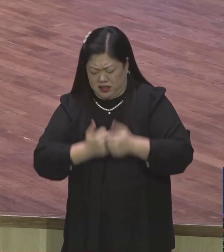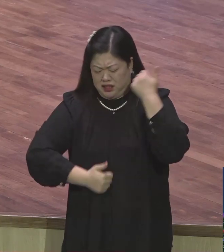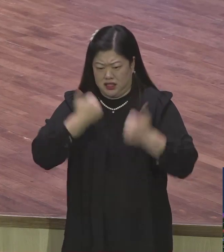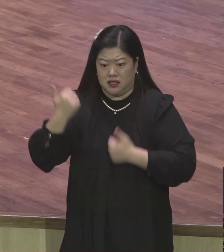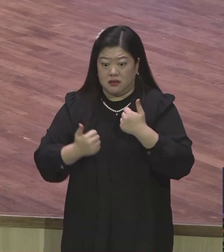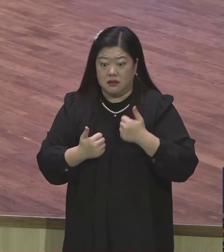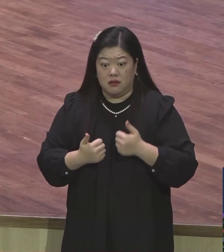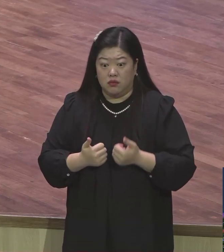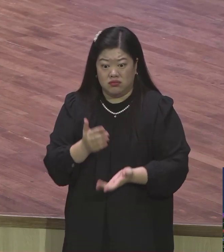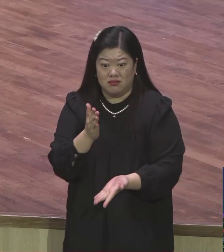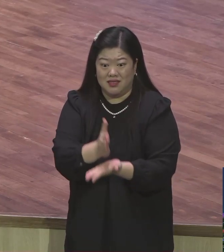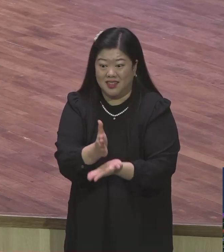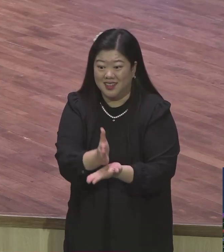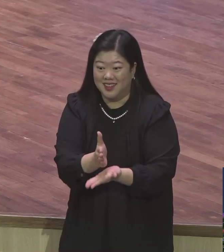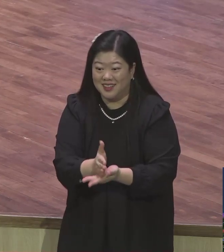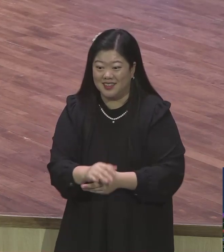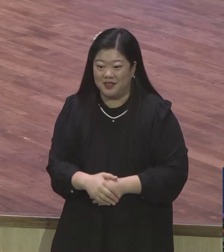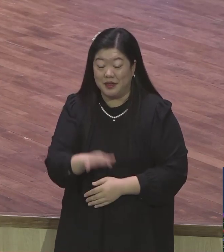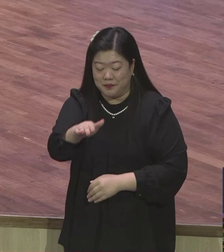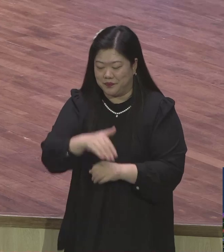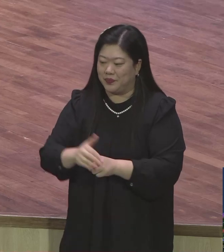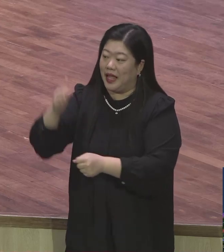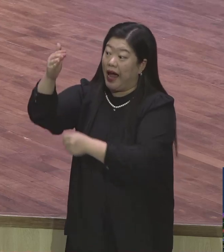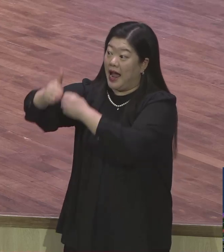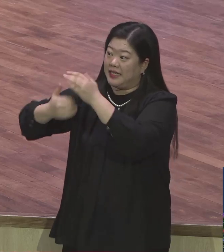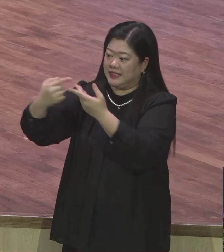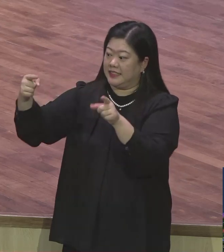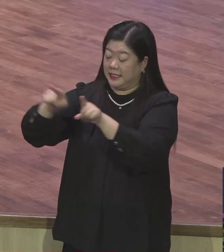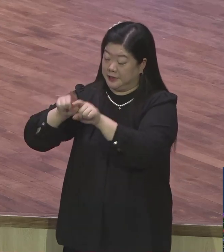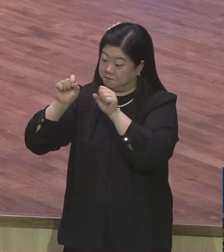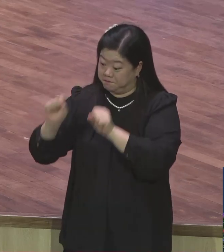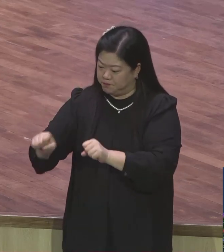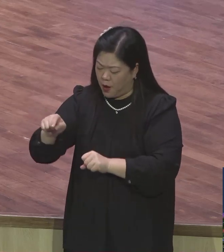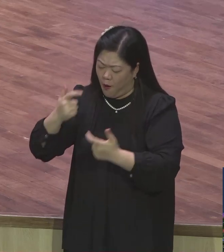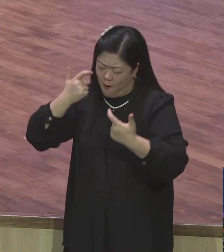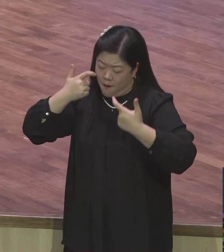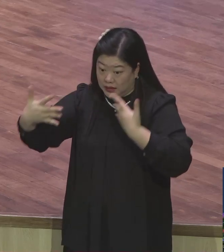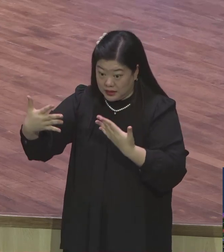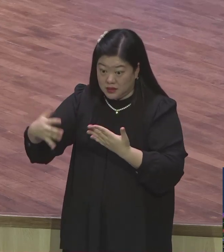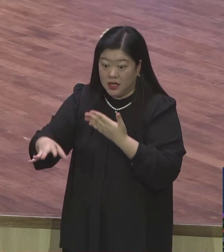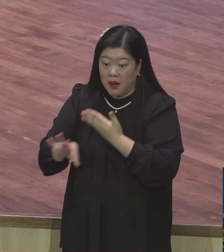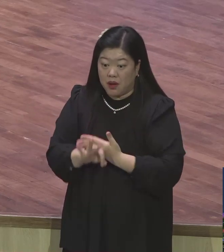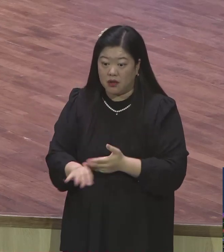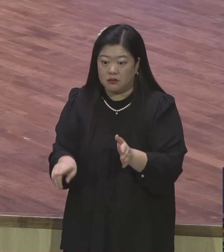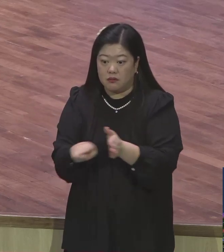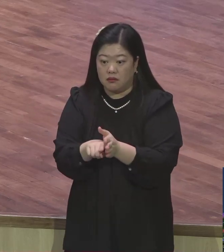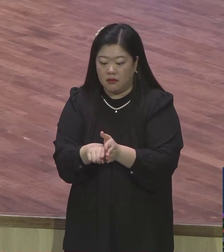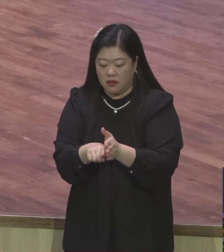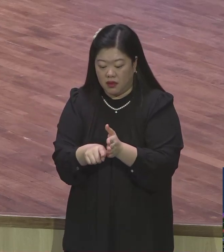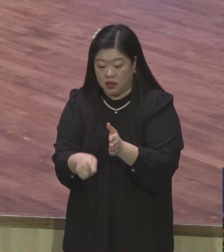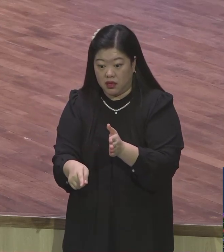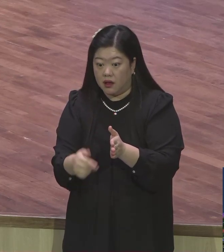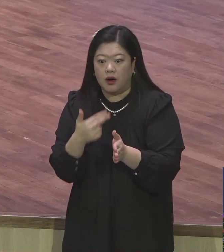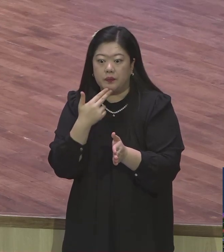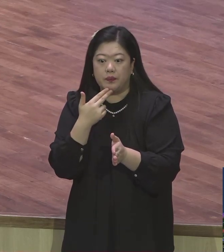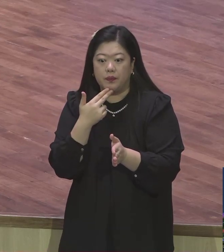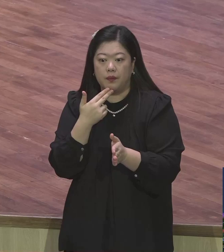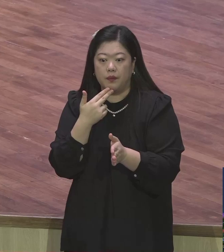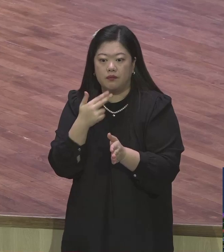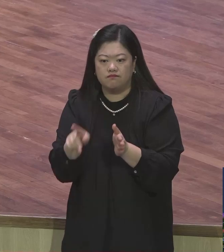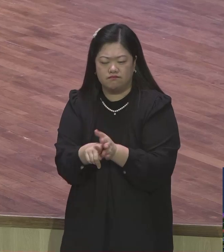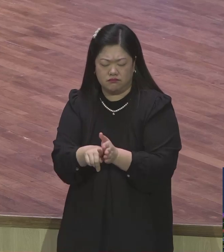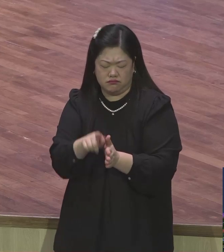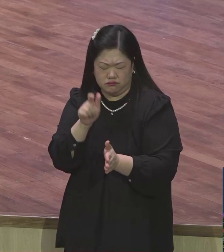하나님과 동역하는 사람 특징, 시험이 들지 않습니다. 흔들리지 않습니다. 일심여지 지속합니다. 아멘.